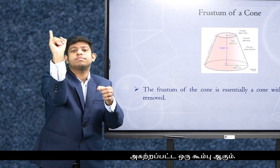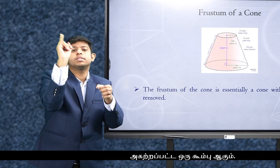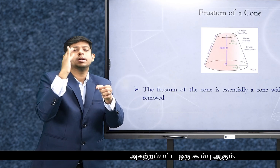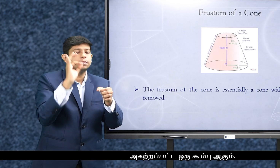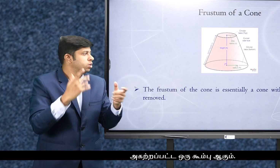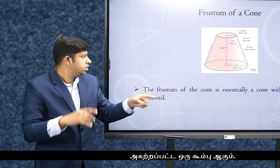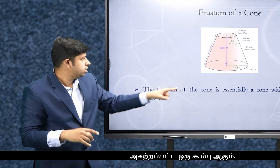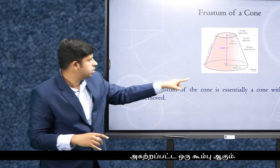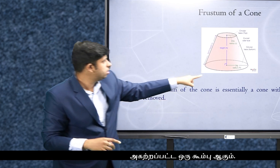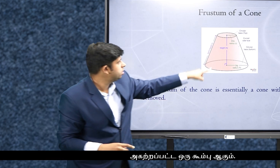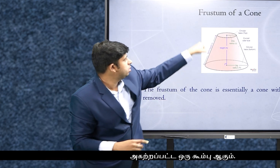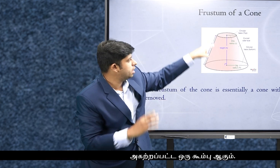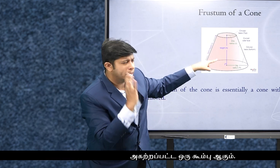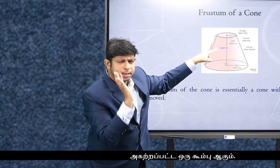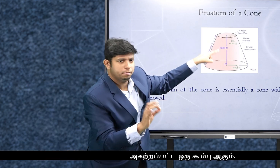ஒரு கூம்பு ஆகும்.